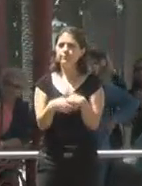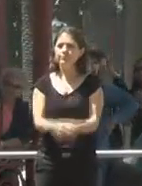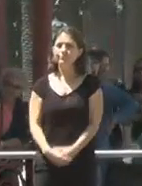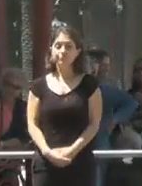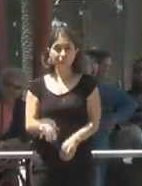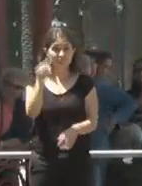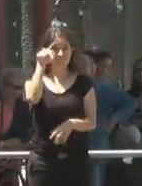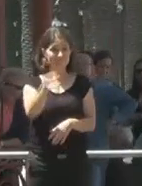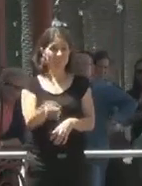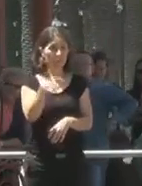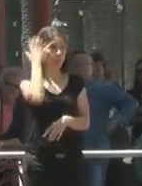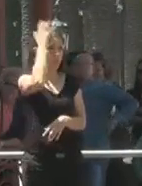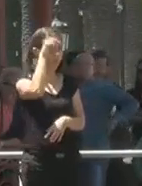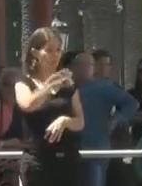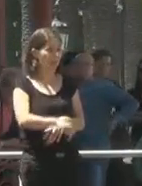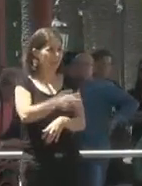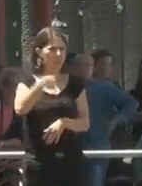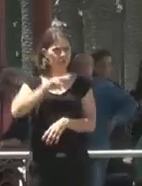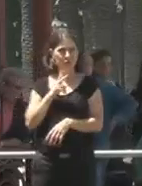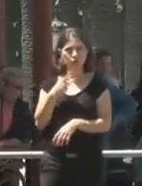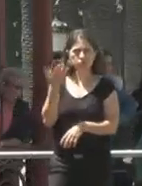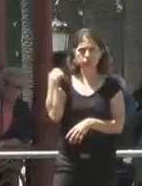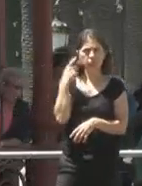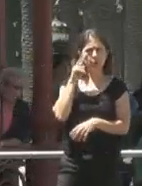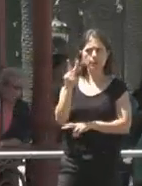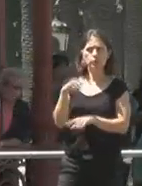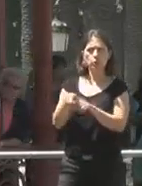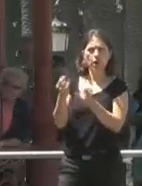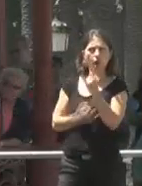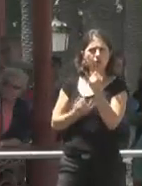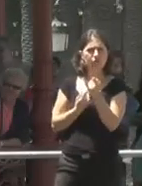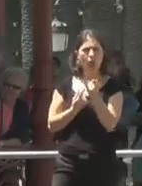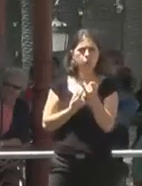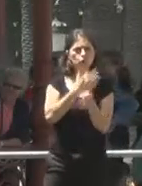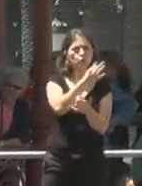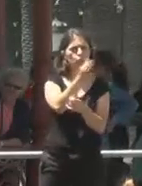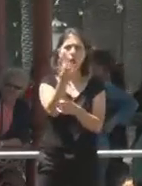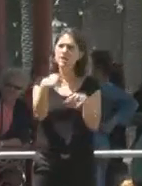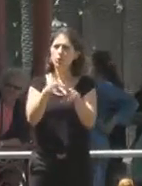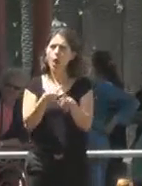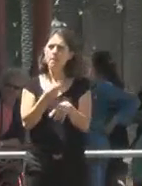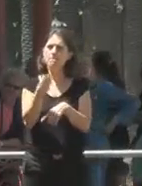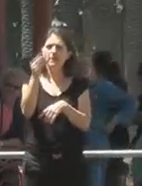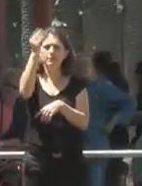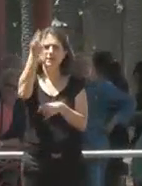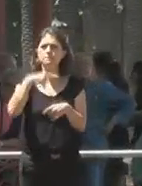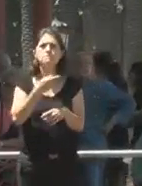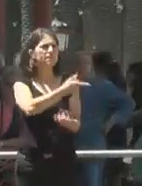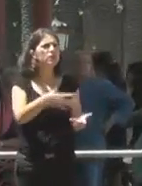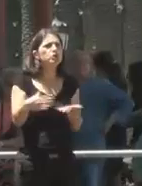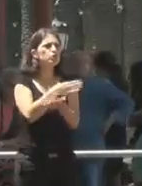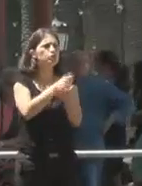E aquí na Coruña soubemos ver, non? Soubemos ver que a suma multiplicaba, que todos éramos necesarios, que todas